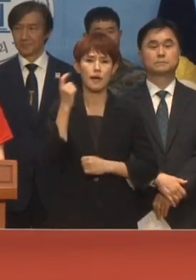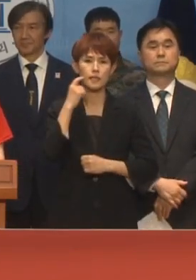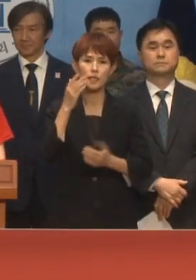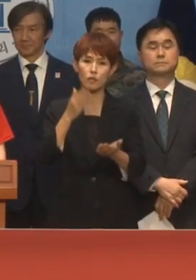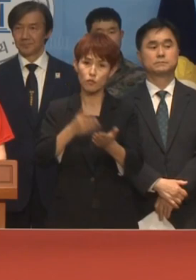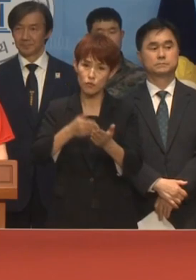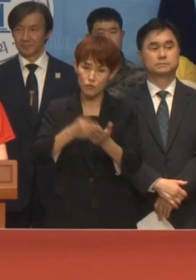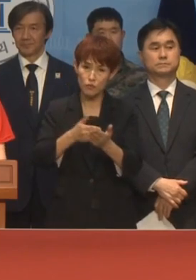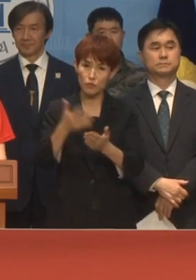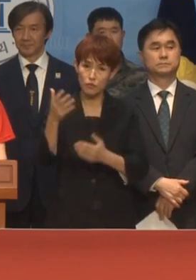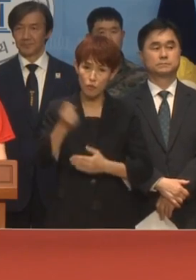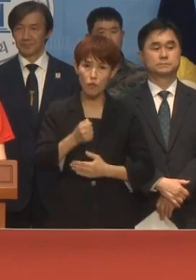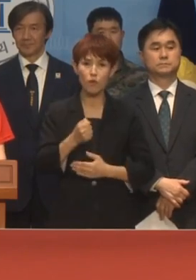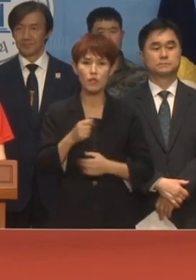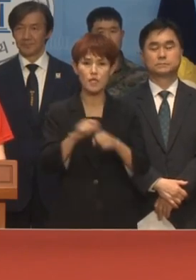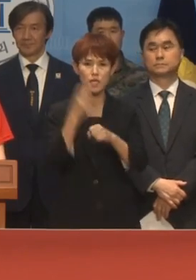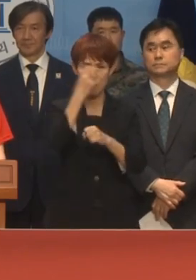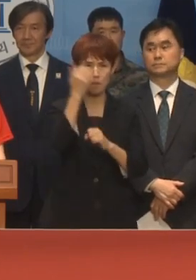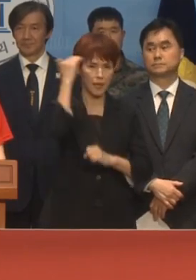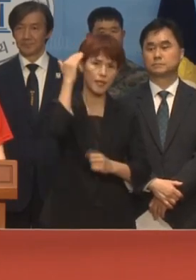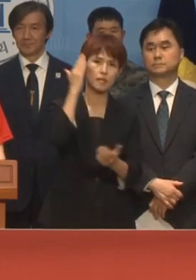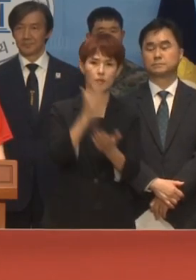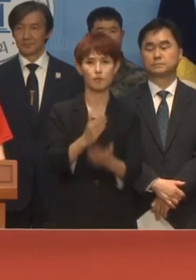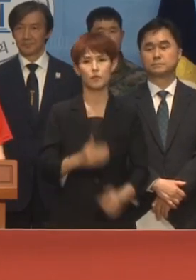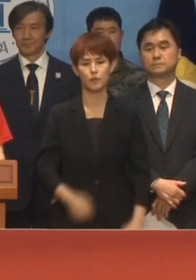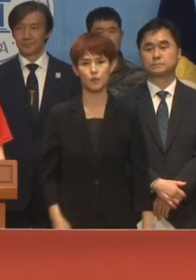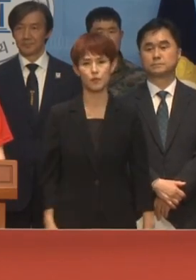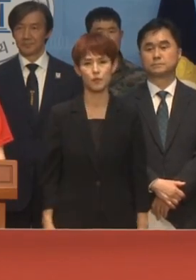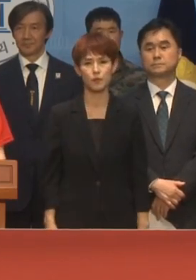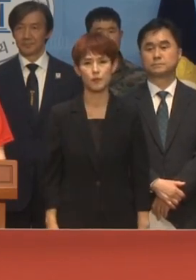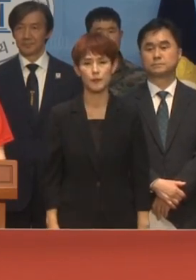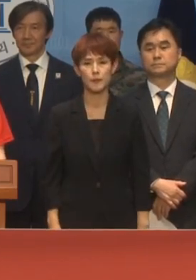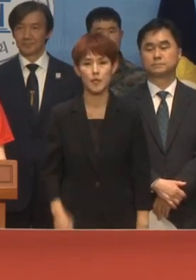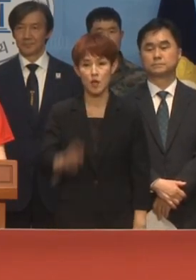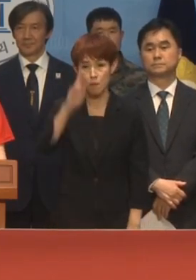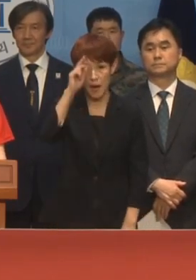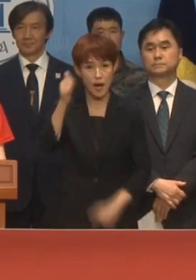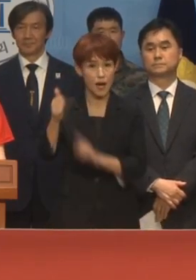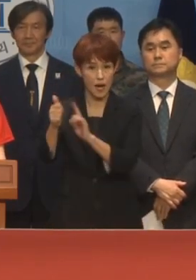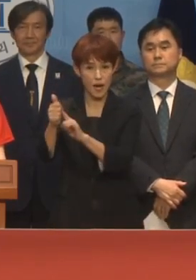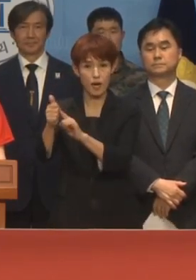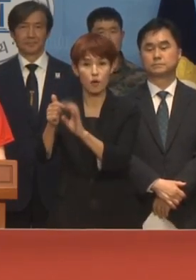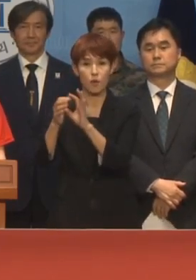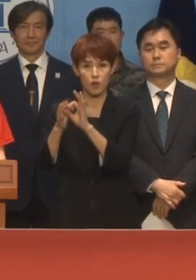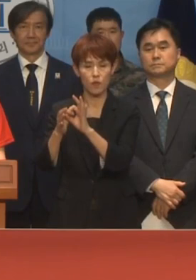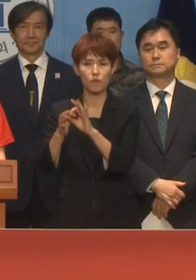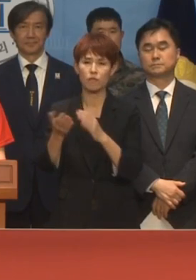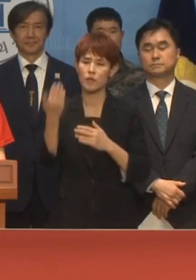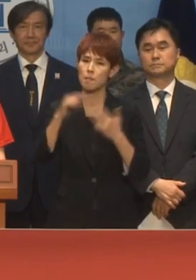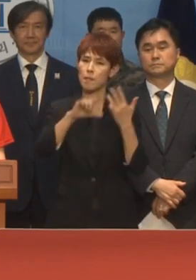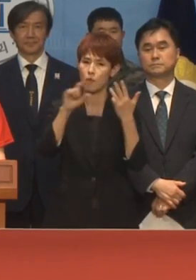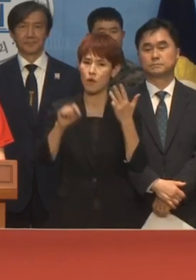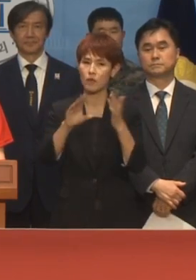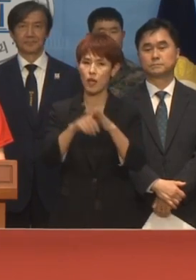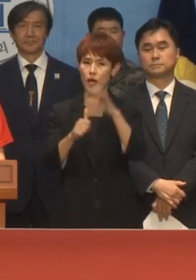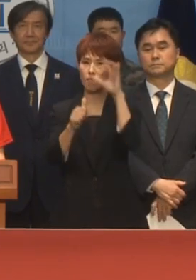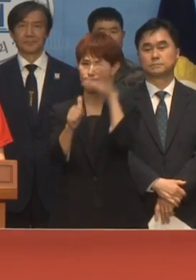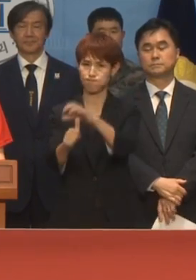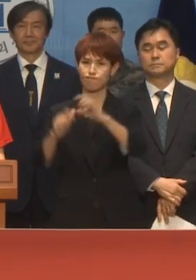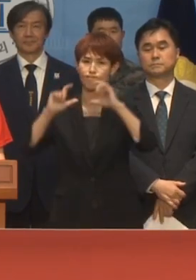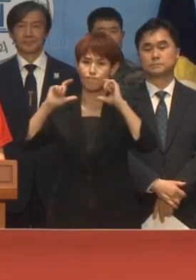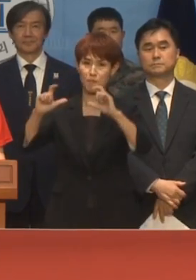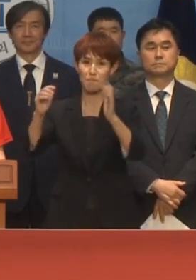마시기 바랍니다. 한 말씀만 마지막으로 드리겠습니다. 그리고 박정훈 대령에 대해서 지난 8월에 구속영장이